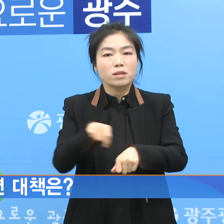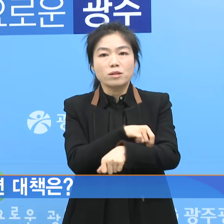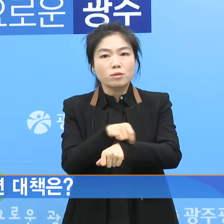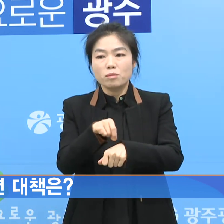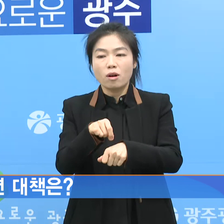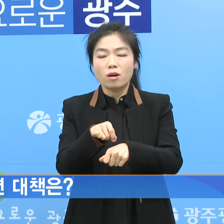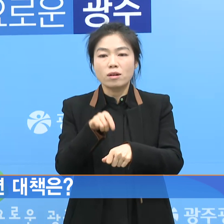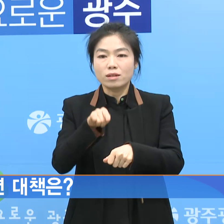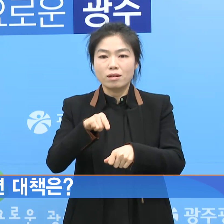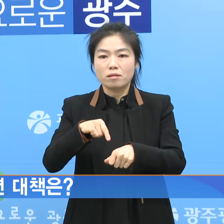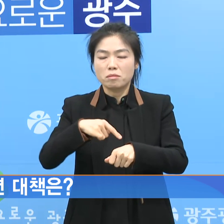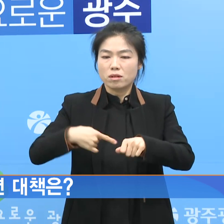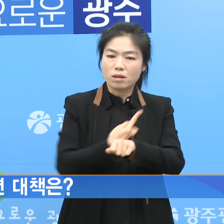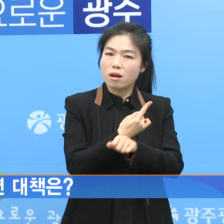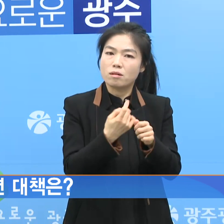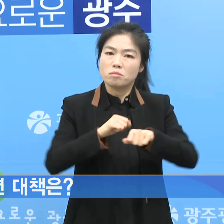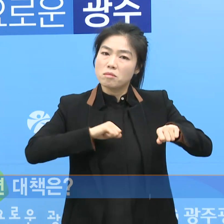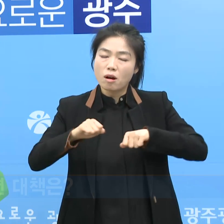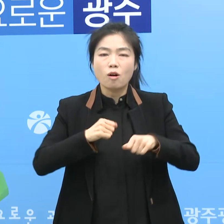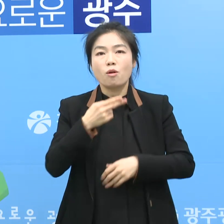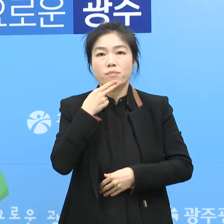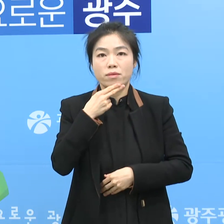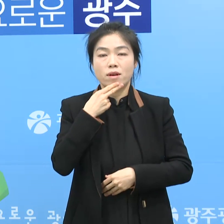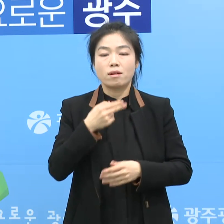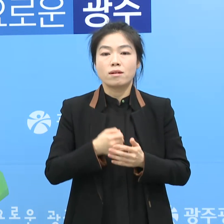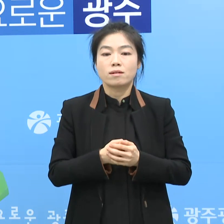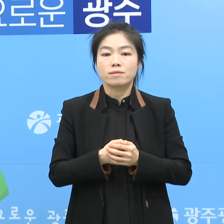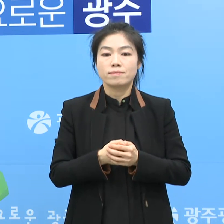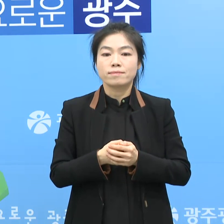다른 그 조치나 이런 걸 하고 있지는 않습니다.